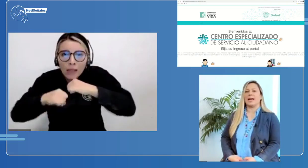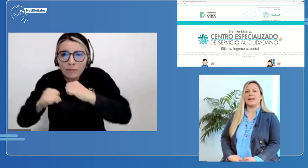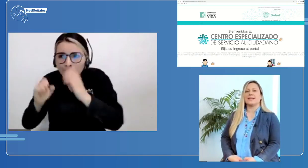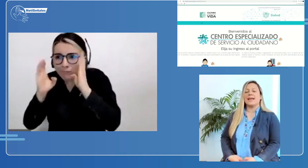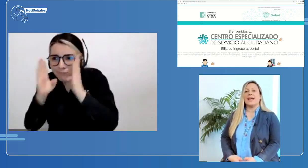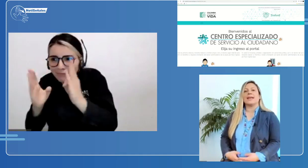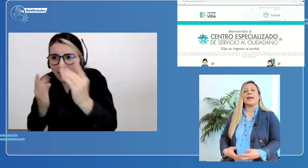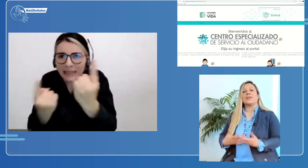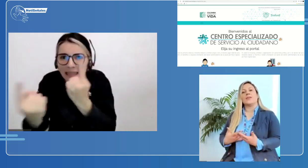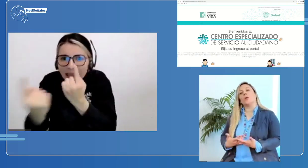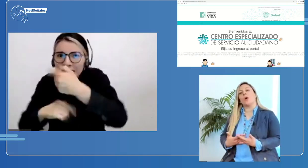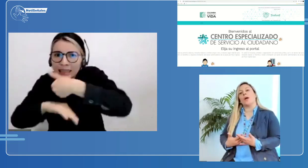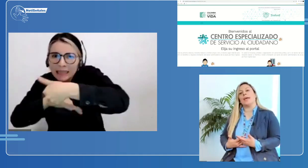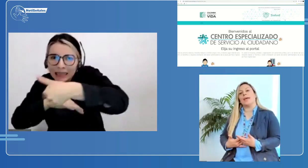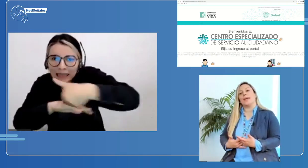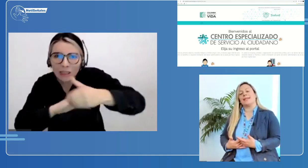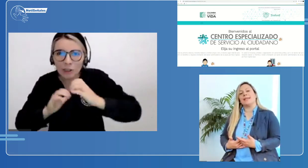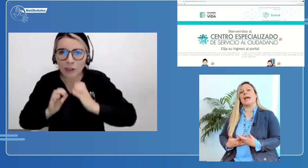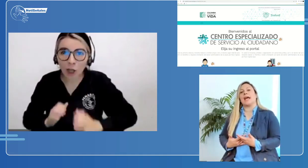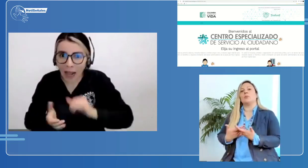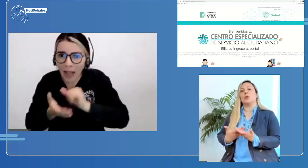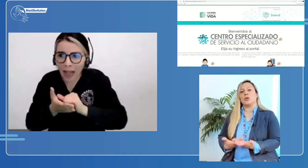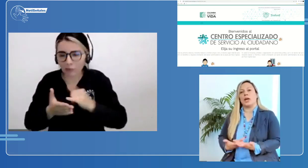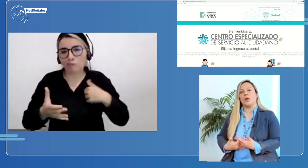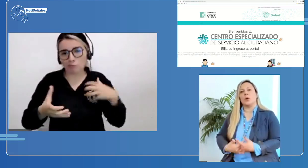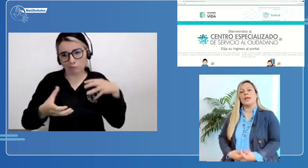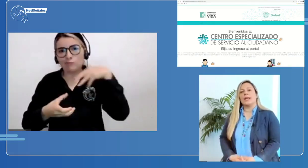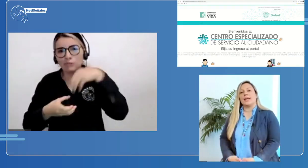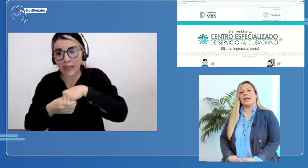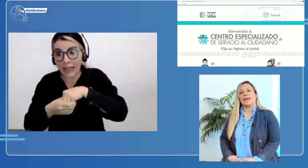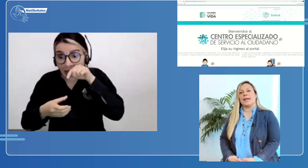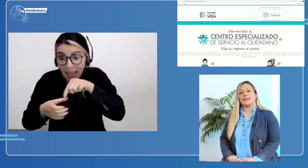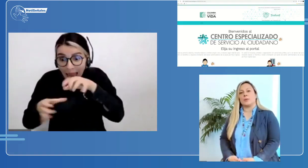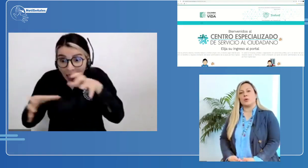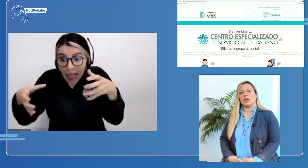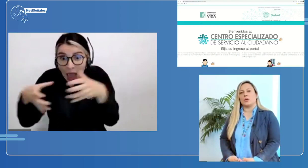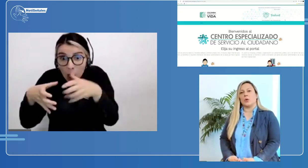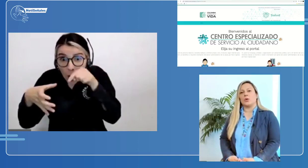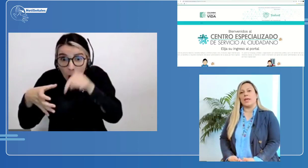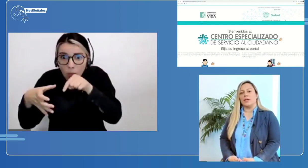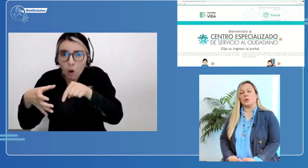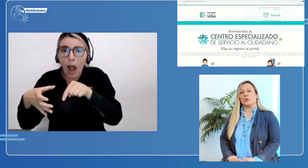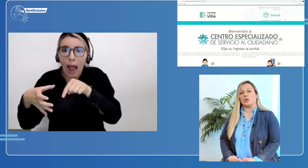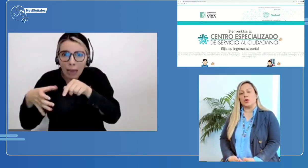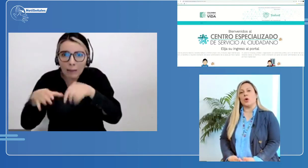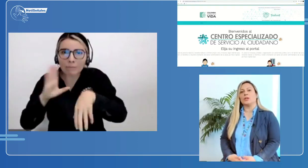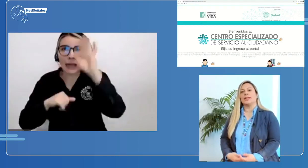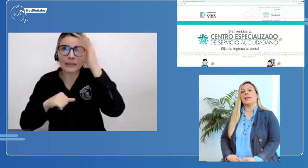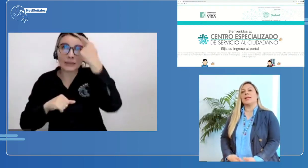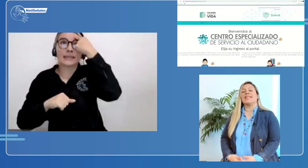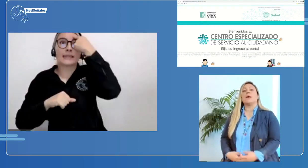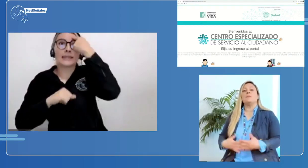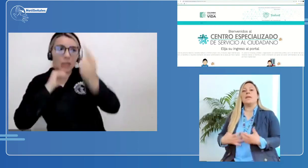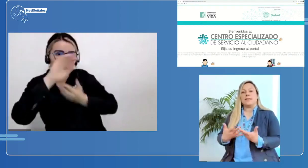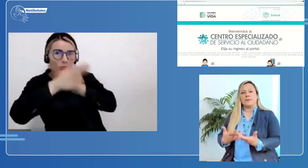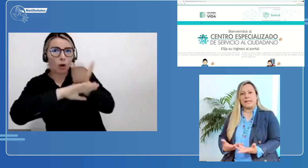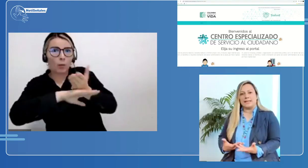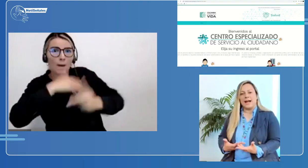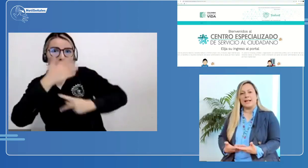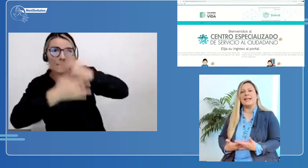ciudadanas, que ha sido quien ha impulsado este proyecto de inclusión, de visibilizar